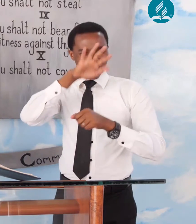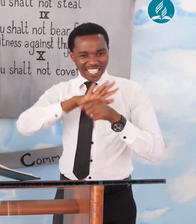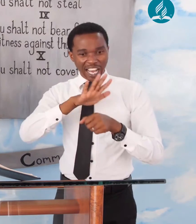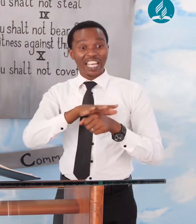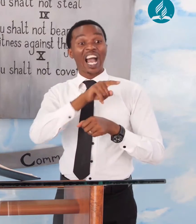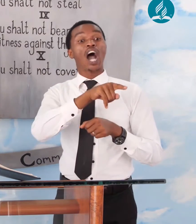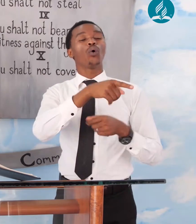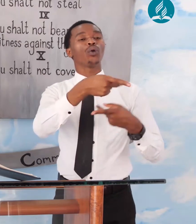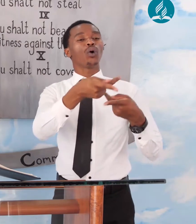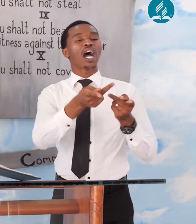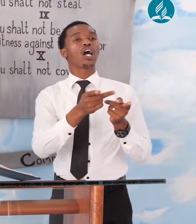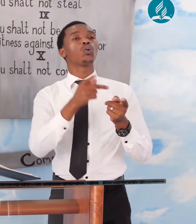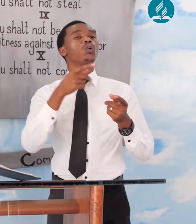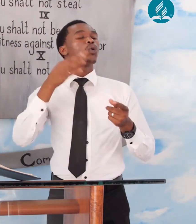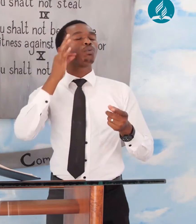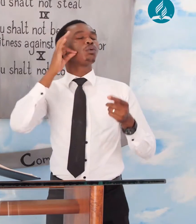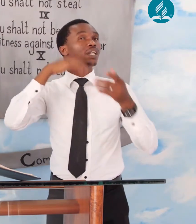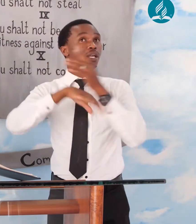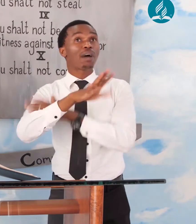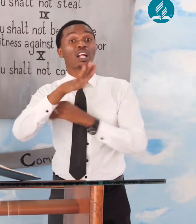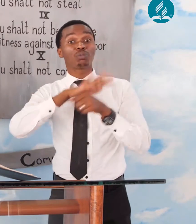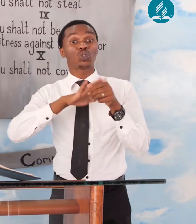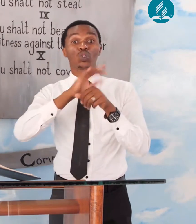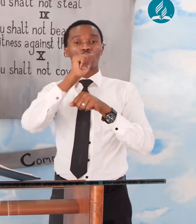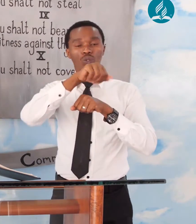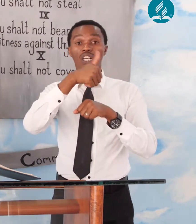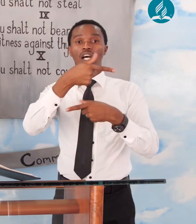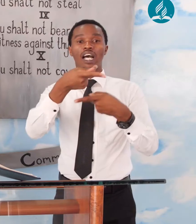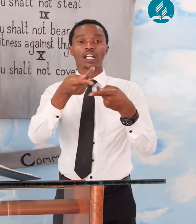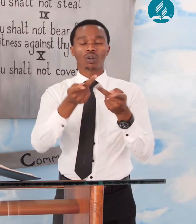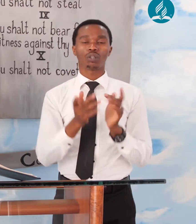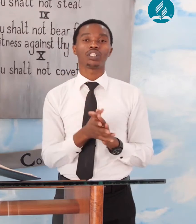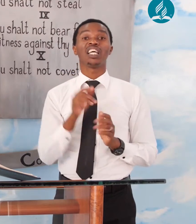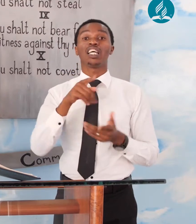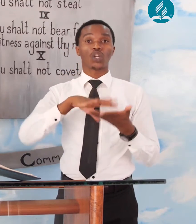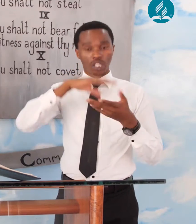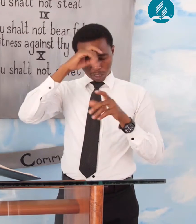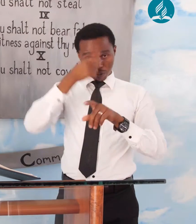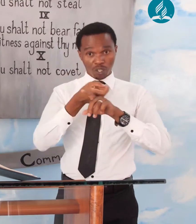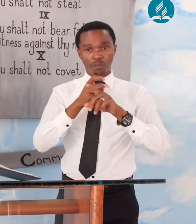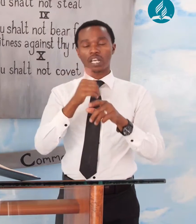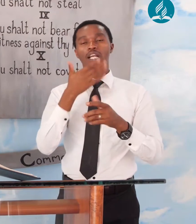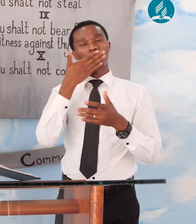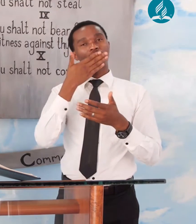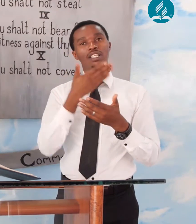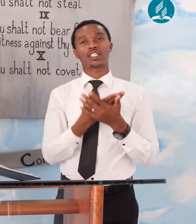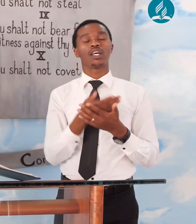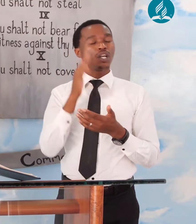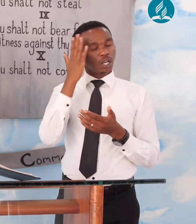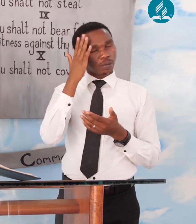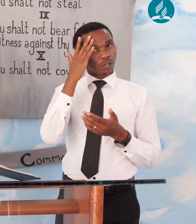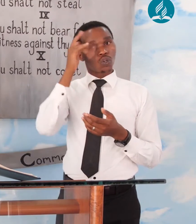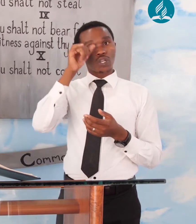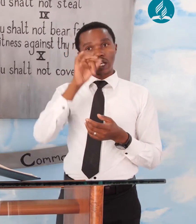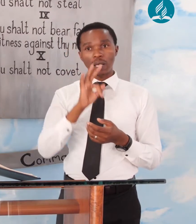niho ubuntu bw'Imana bukora kurusha handi iryo ni somo rikomeye kandi ryiza cyane kumenya yuko ngo